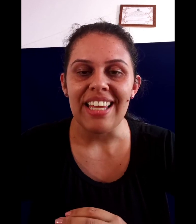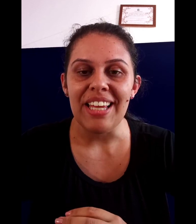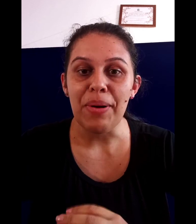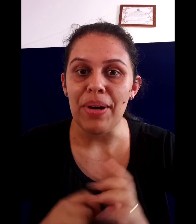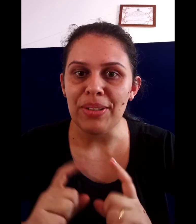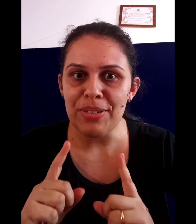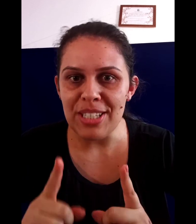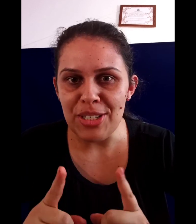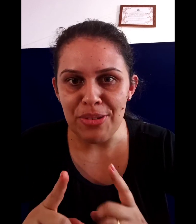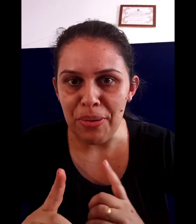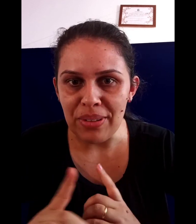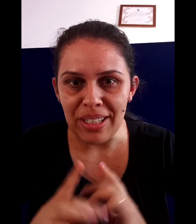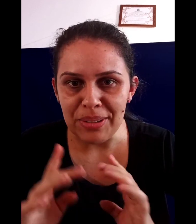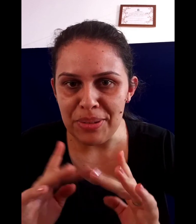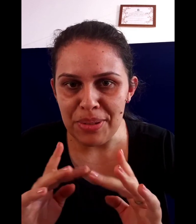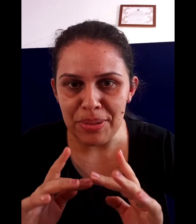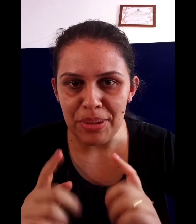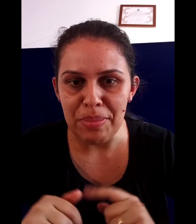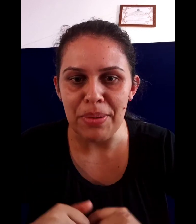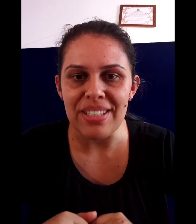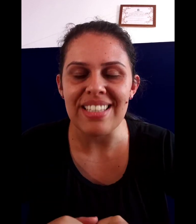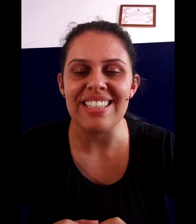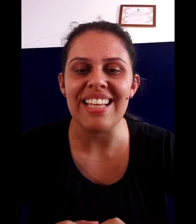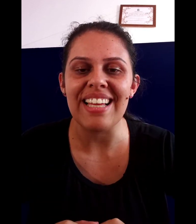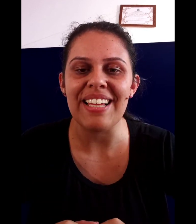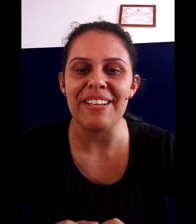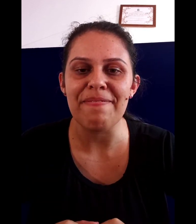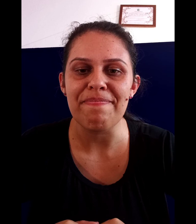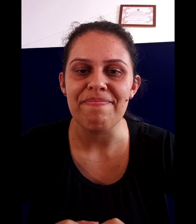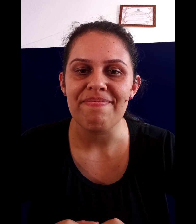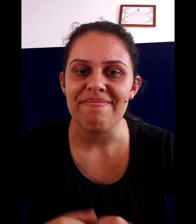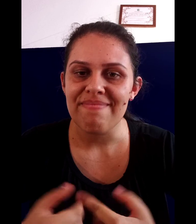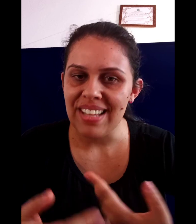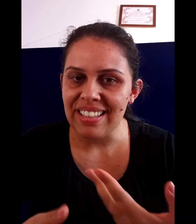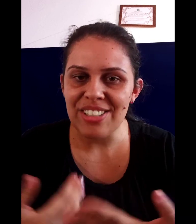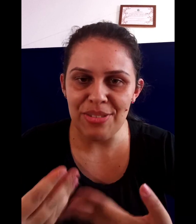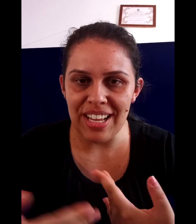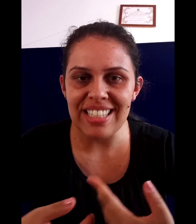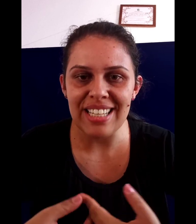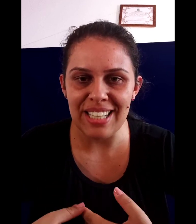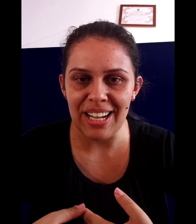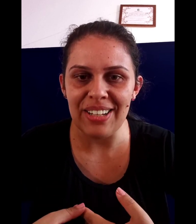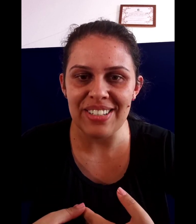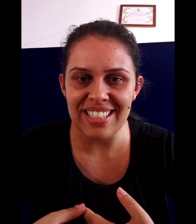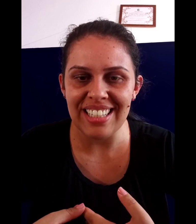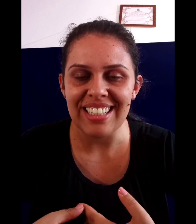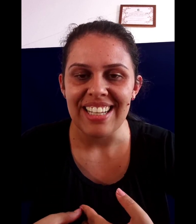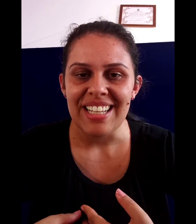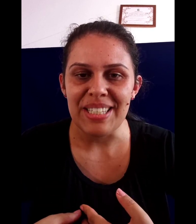E quando você tiver um contato com o surdo, depois que você tiver essas aulas, né, você me